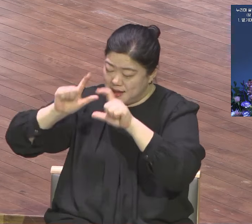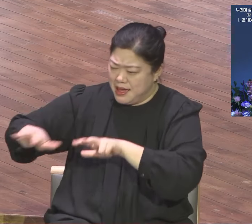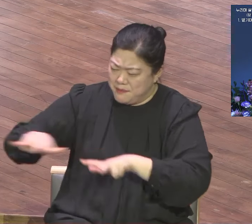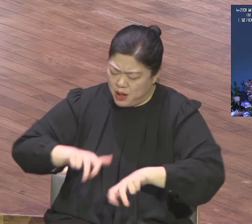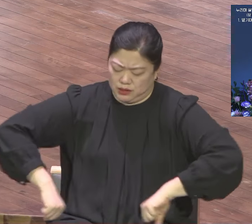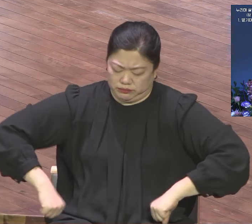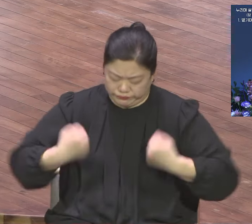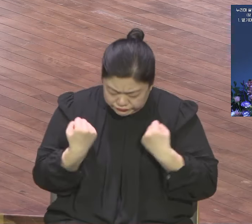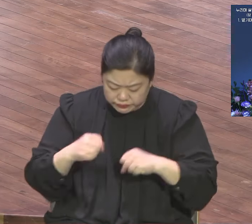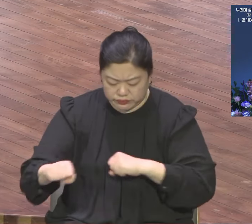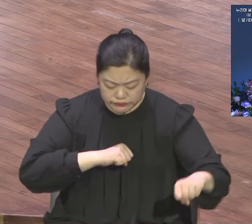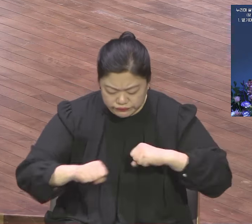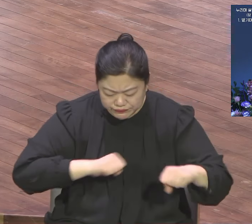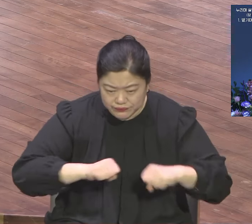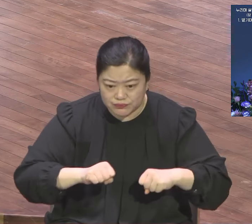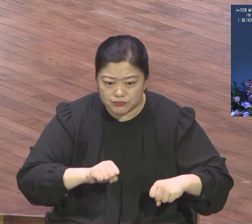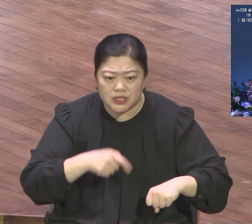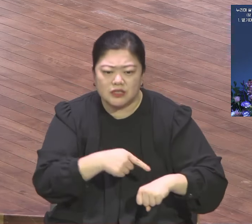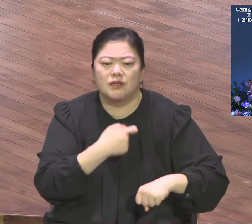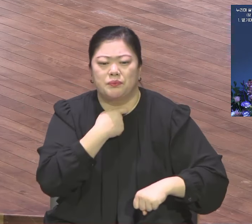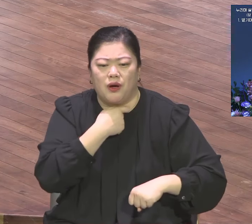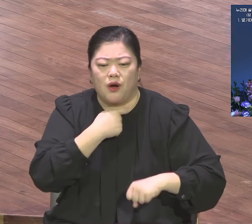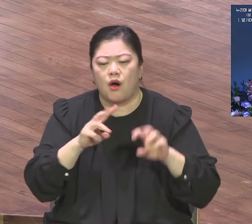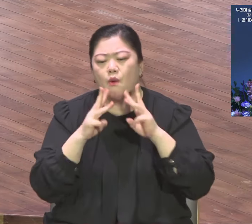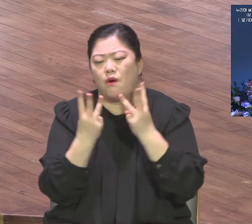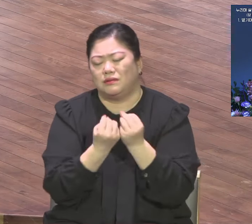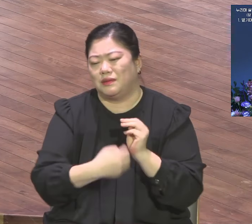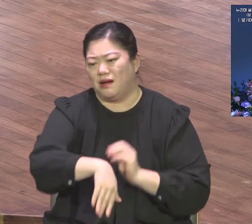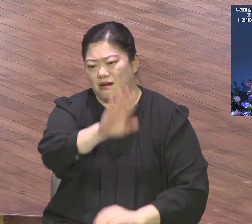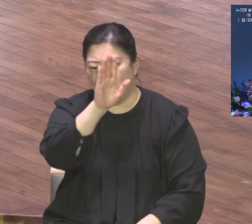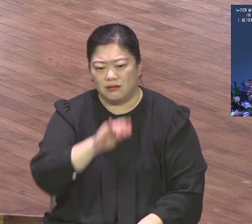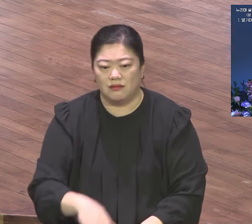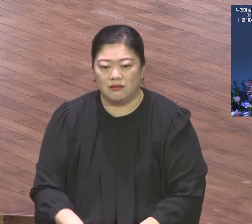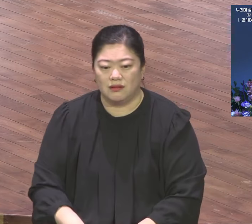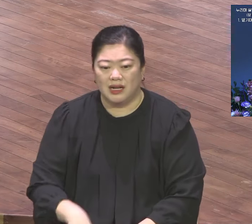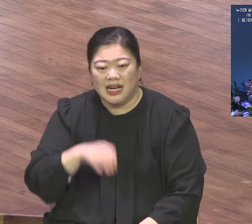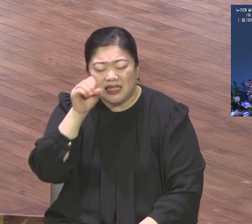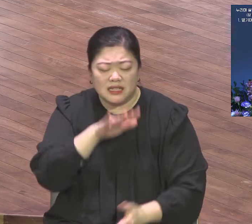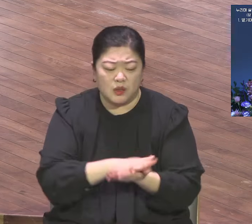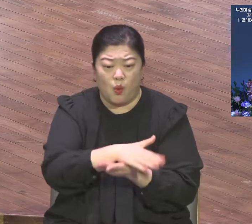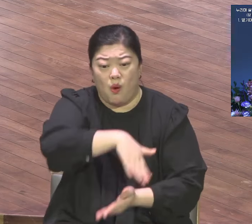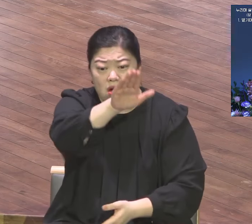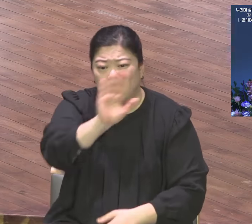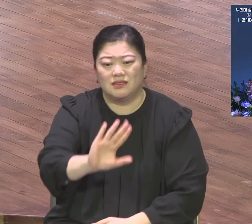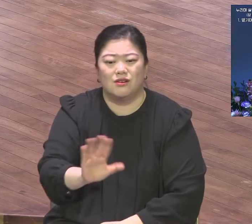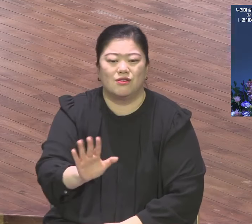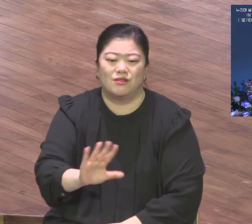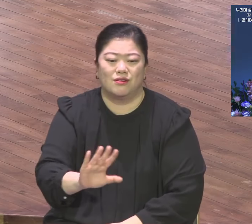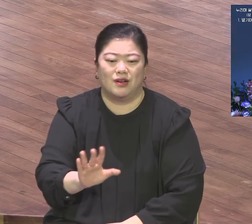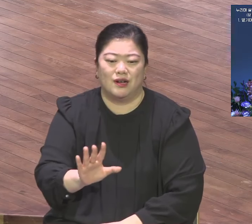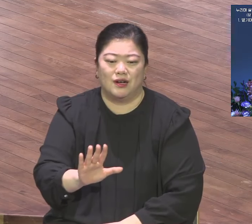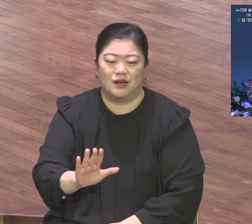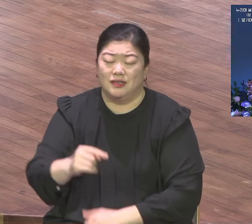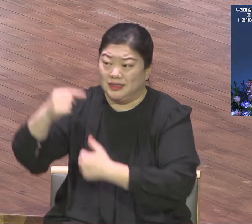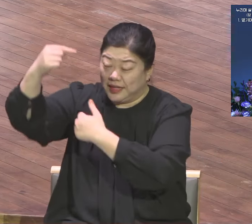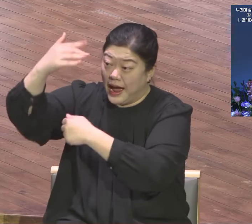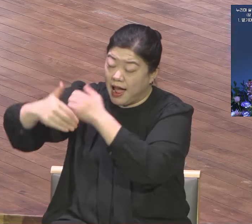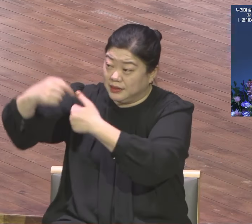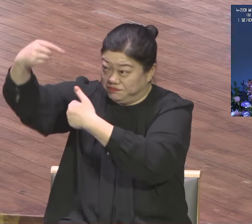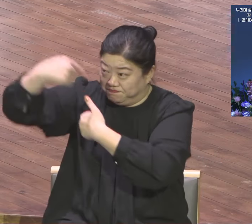움직여, 즉시. 얼마나 귀합니까? 바로 그냥 즉시로. 참